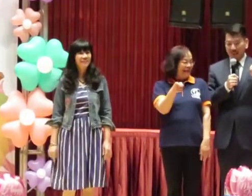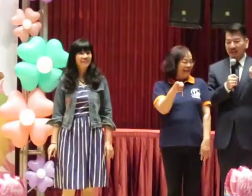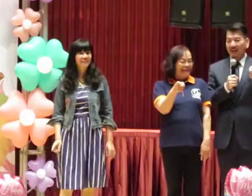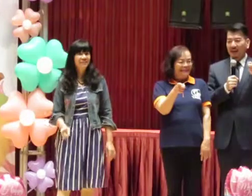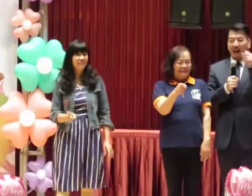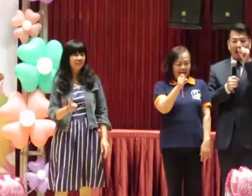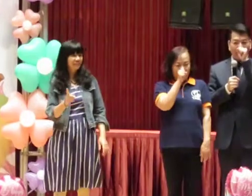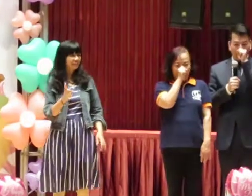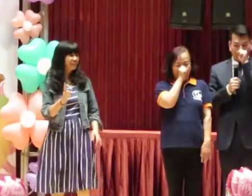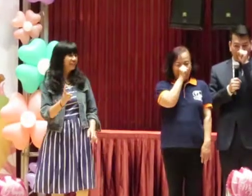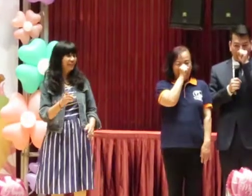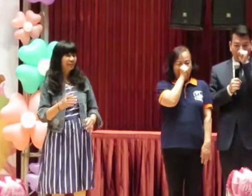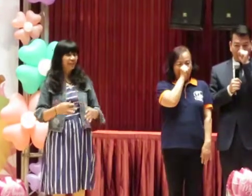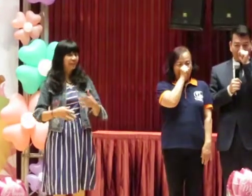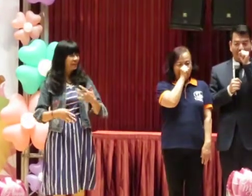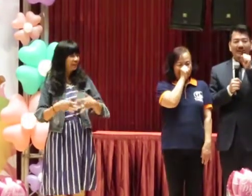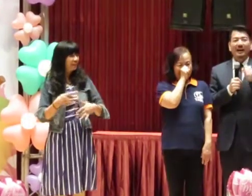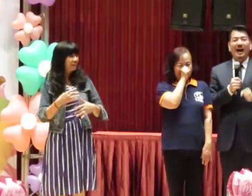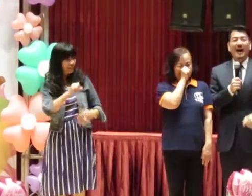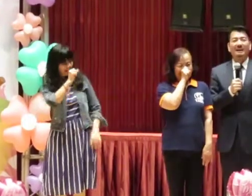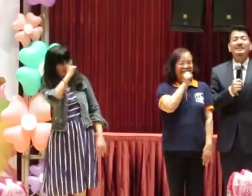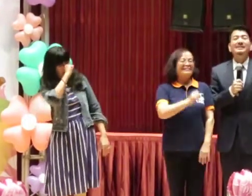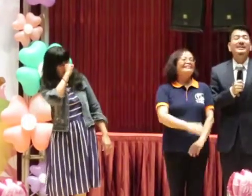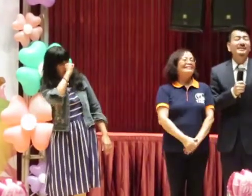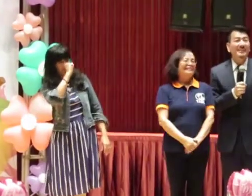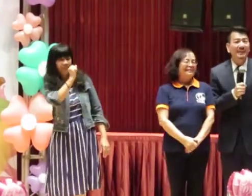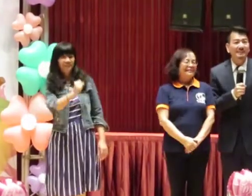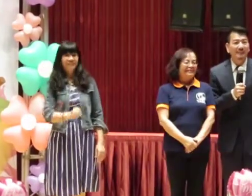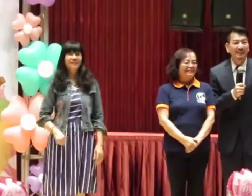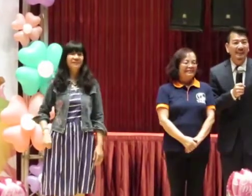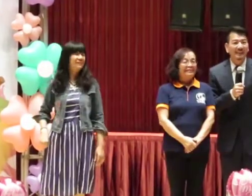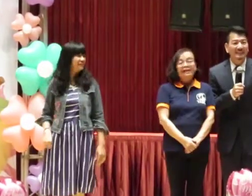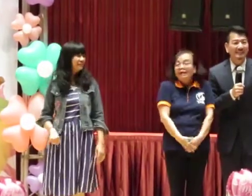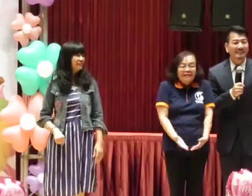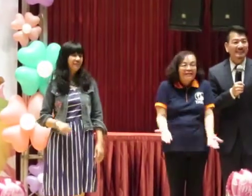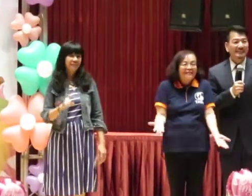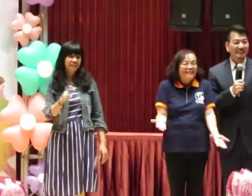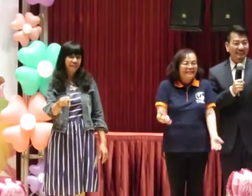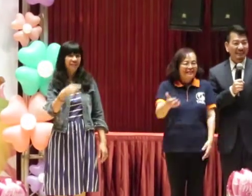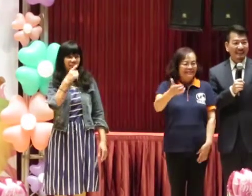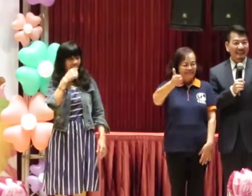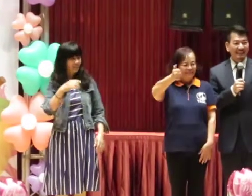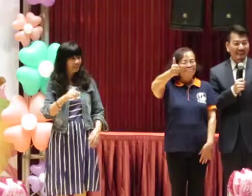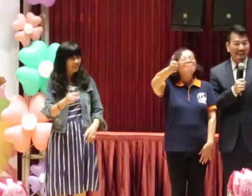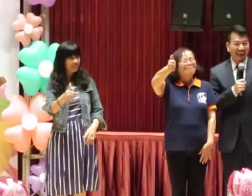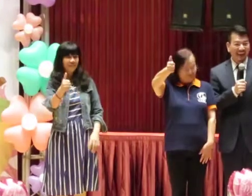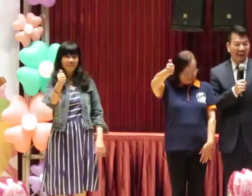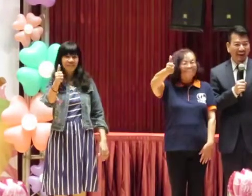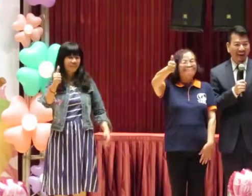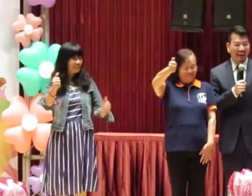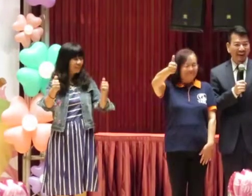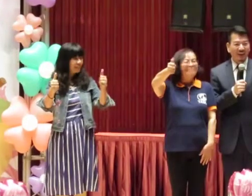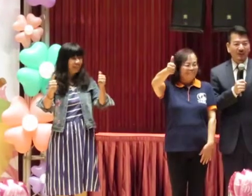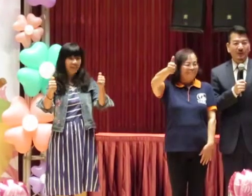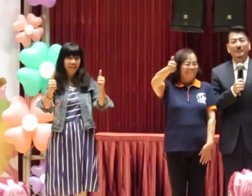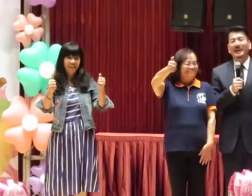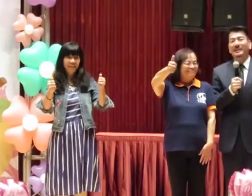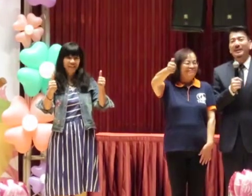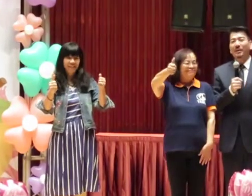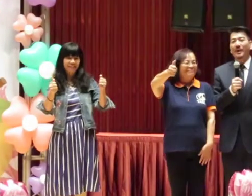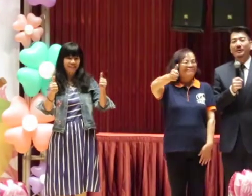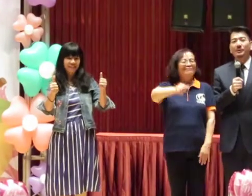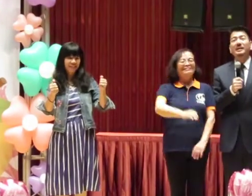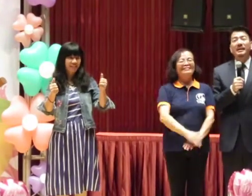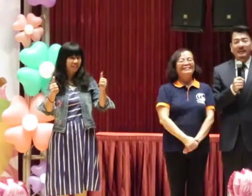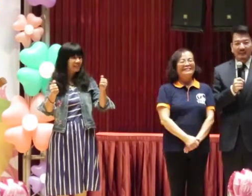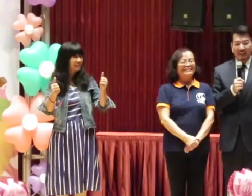你好，好，那谢谢怎么比呢？ 谢谢。所以我们看